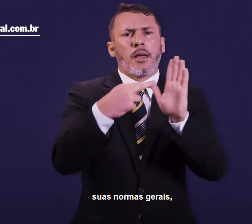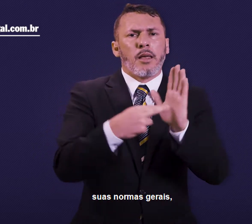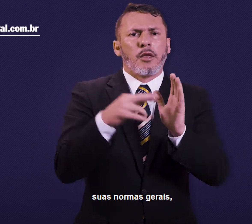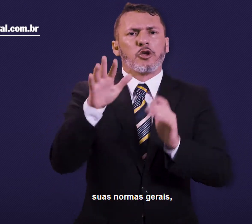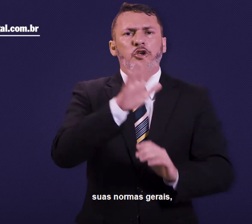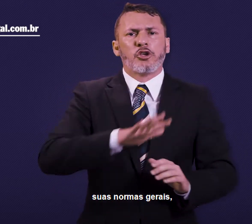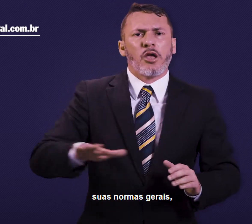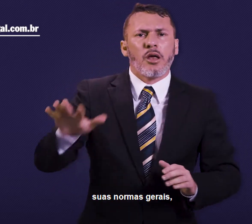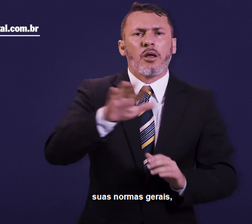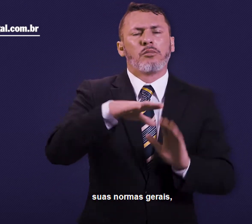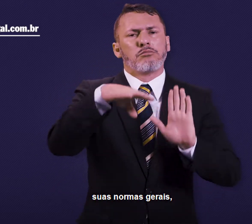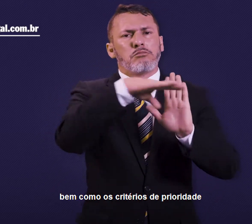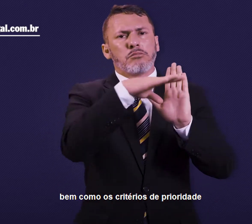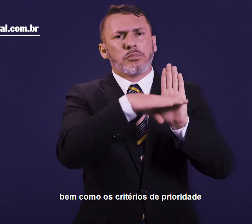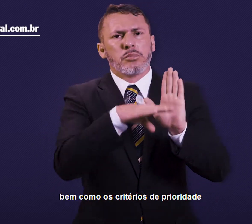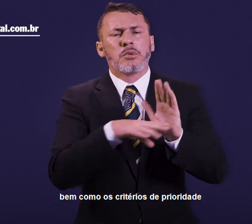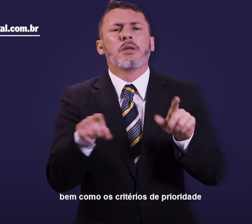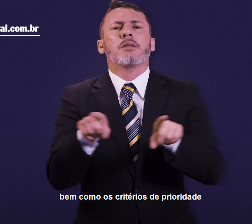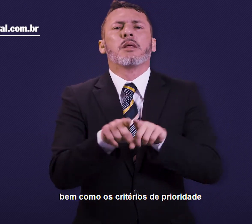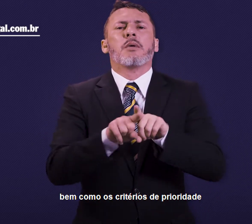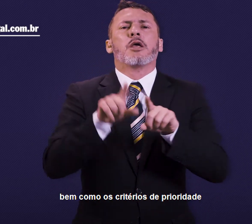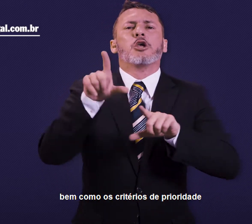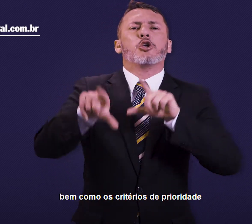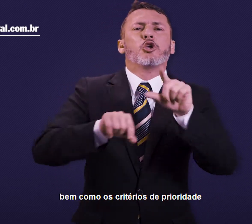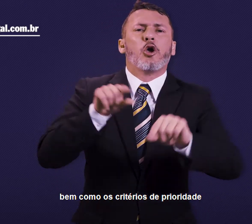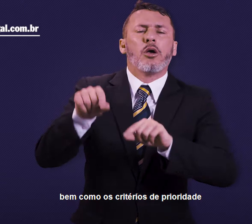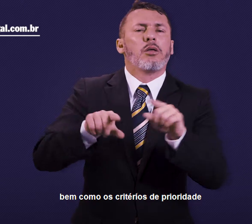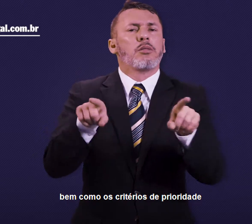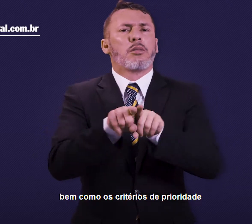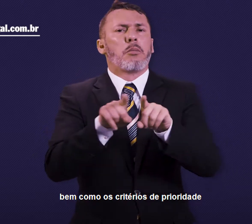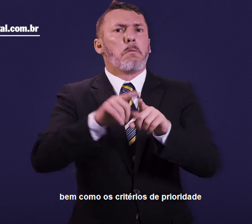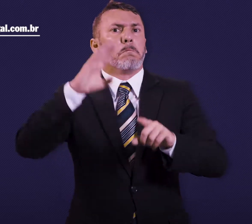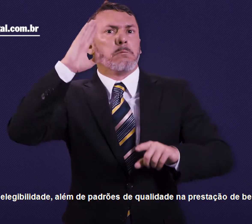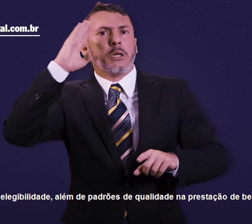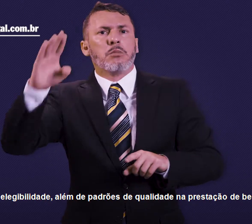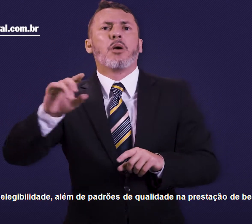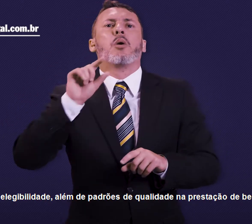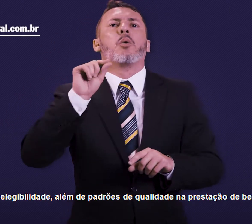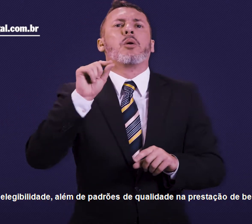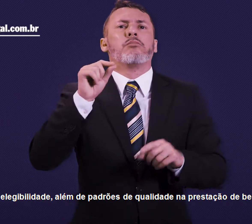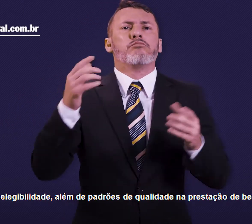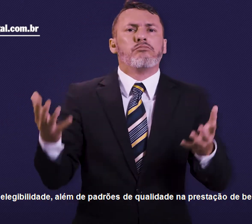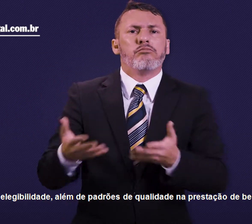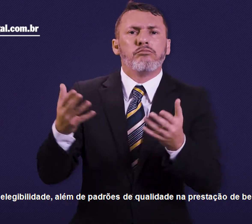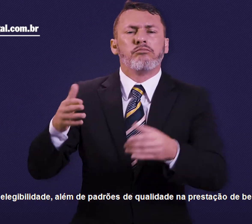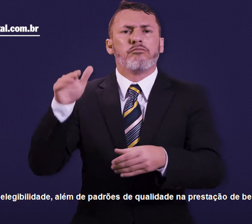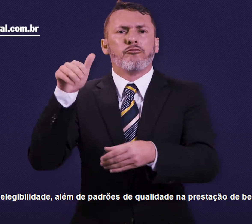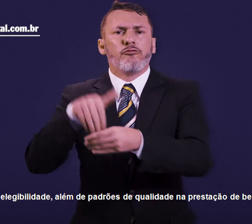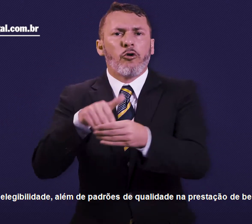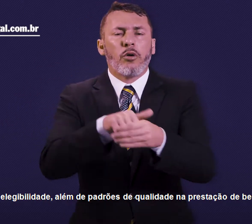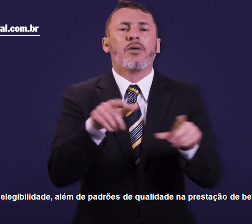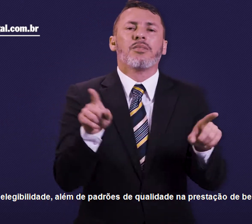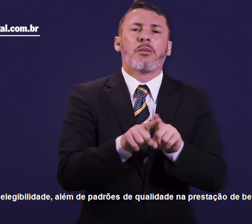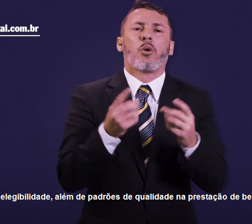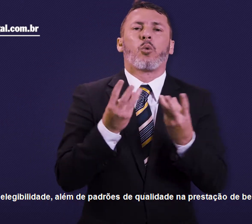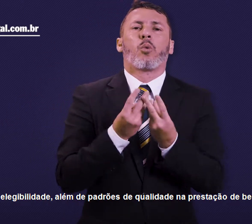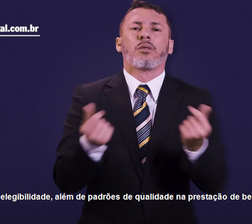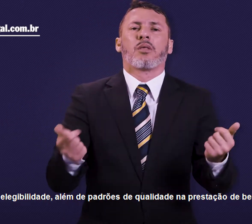suas normas gerais, bem como os critérios de prioridade e de elegibilidade, além de padrões de qualidade